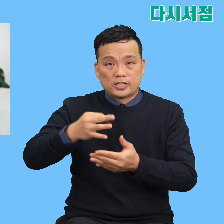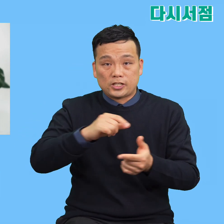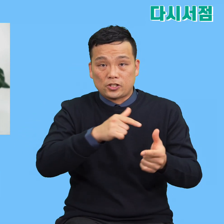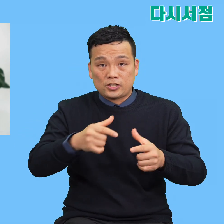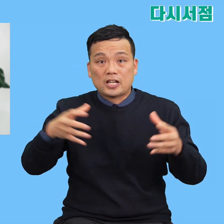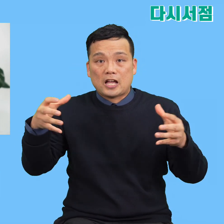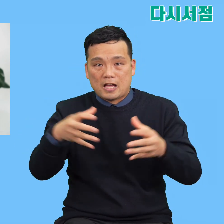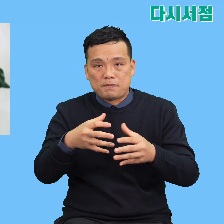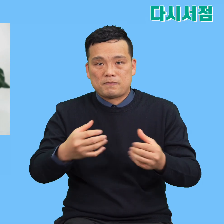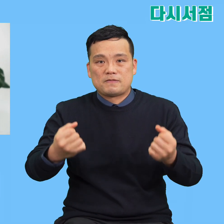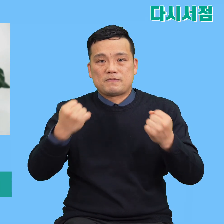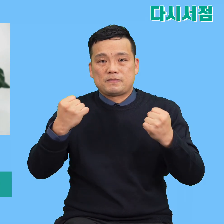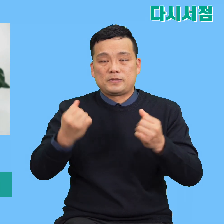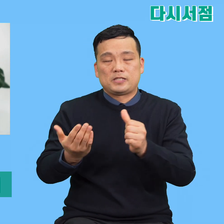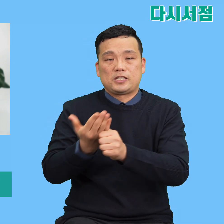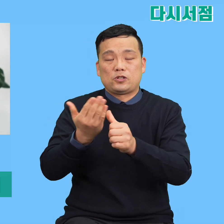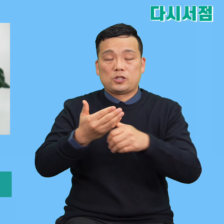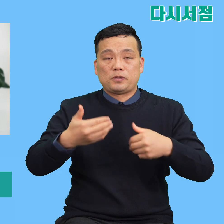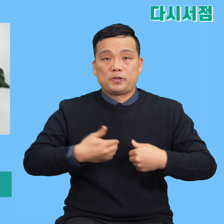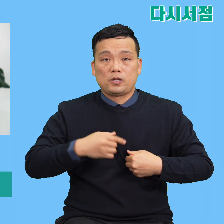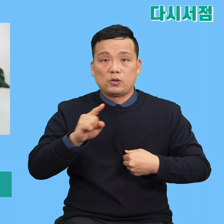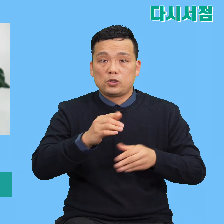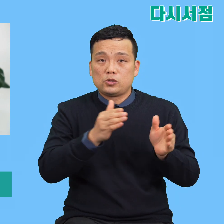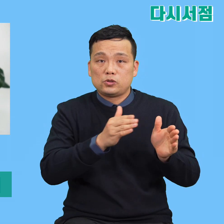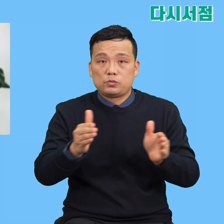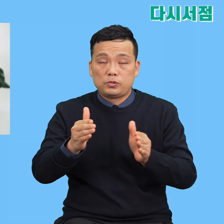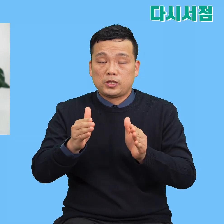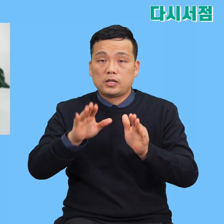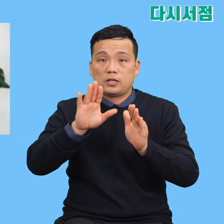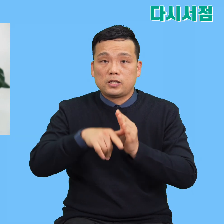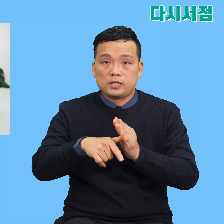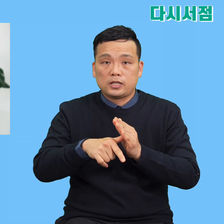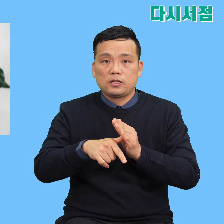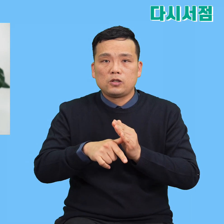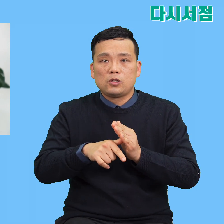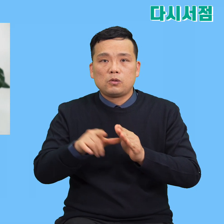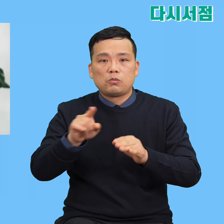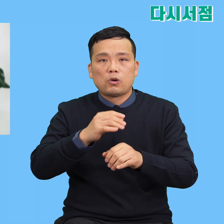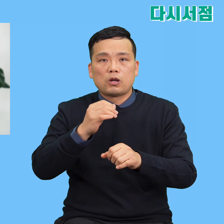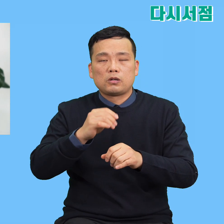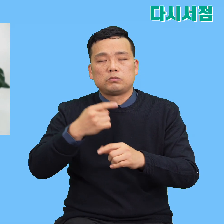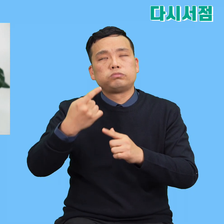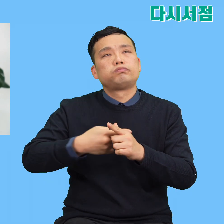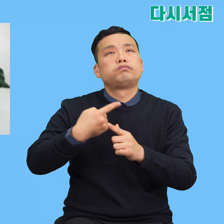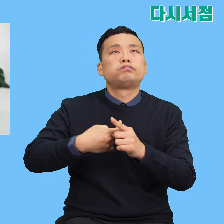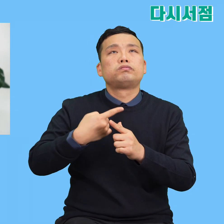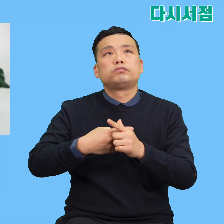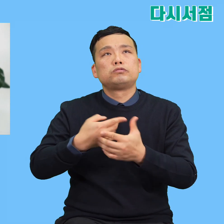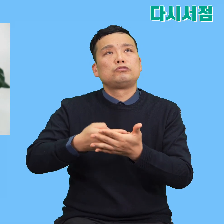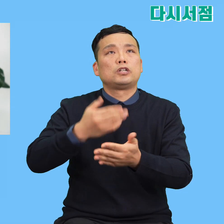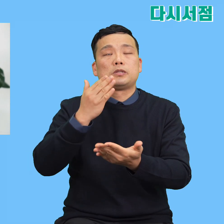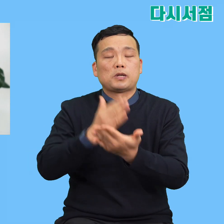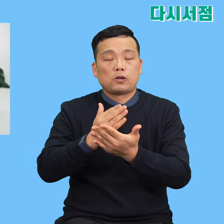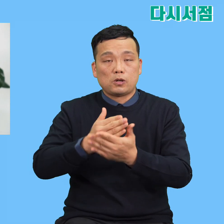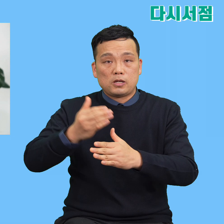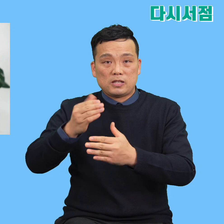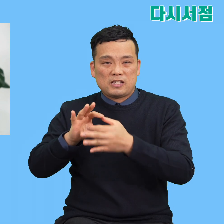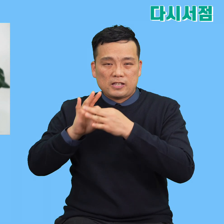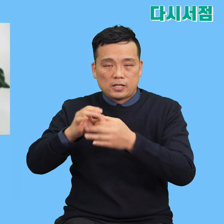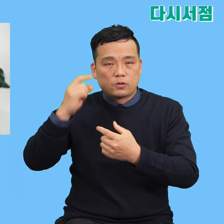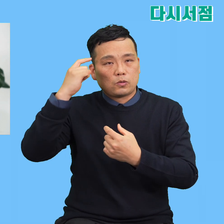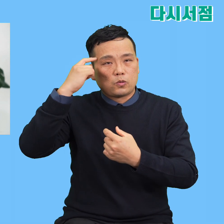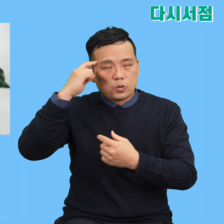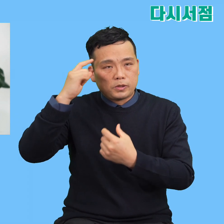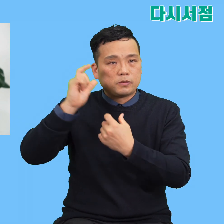있는데, 뭔가를 준비하는 과정에서 그냥 뭘 하지 하고 누워있지 말고 끊임없이 생각을 해줬으면